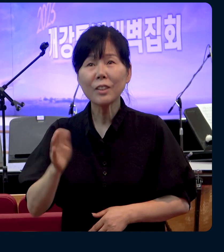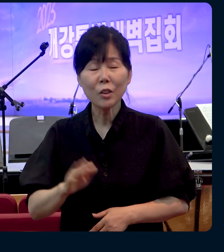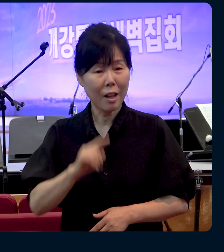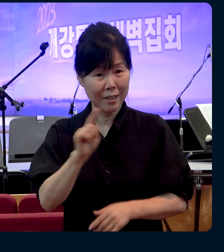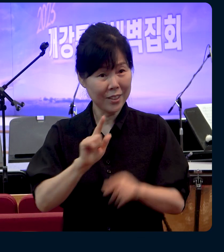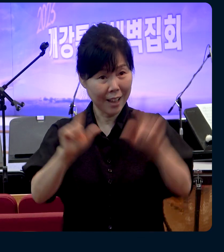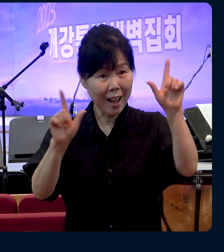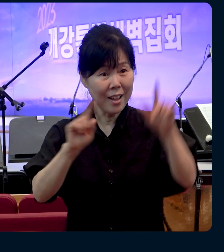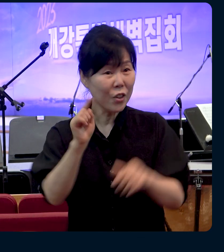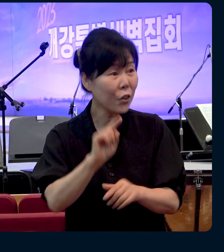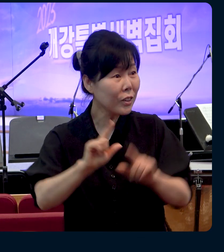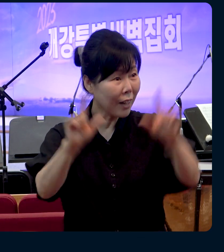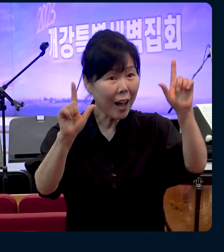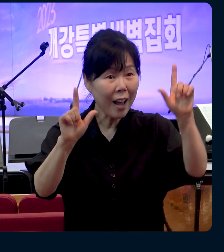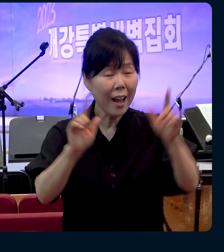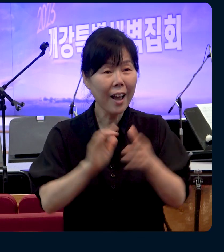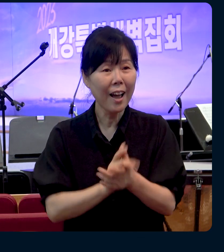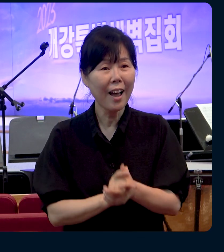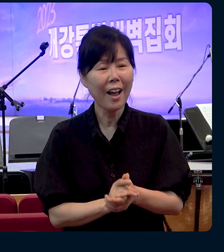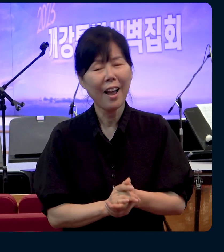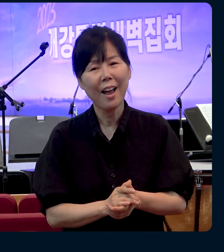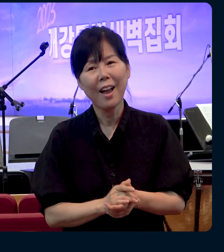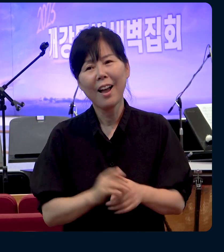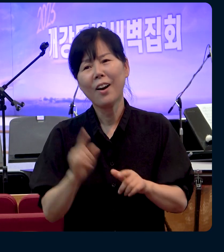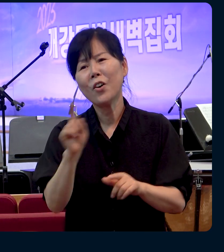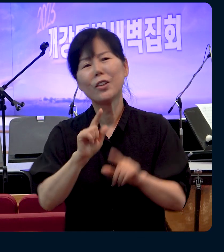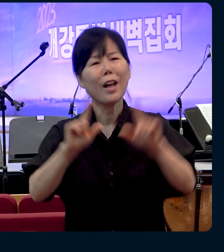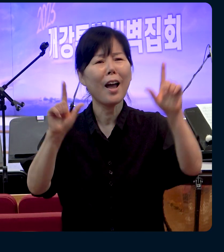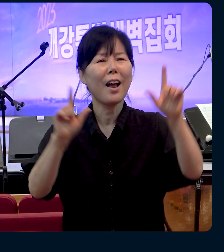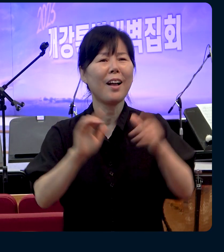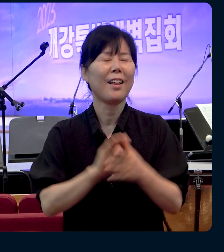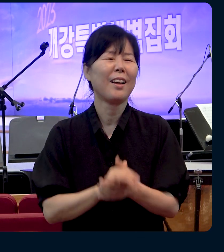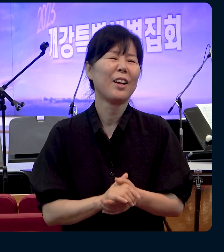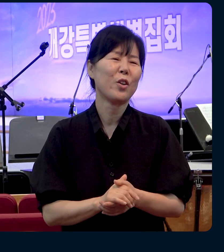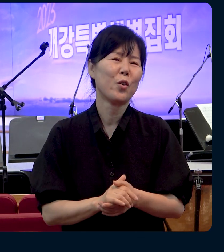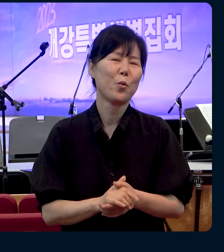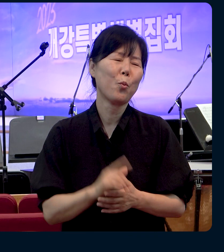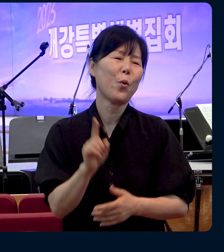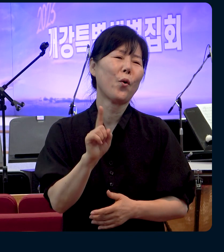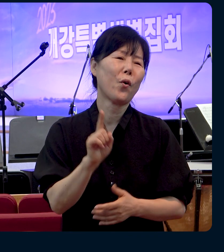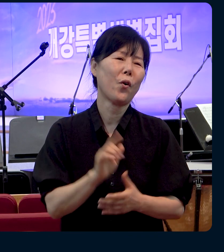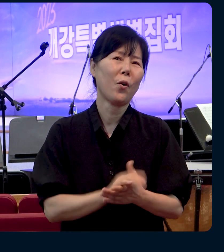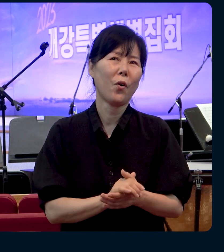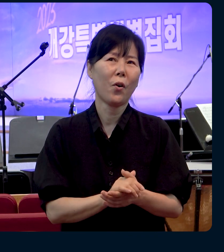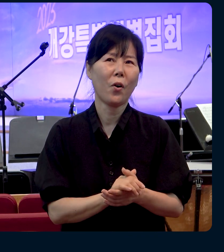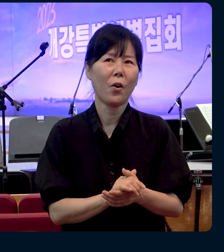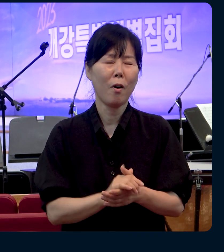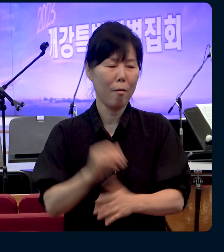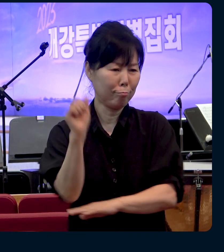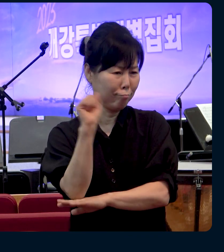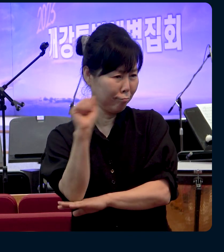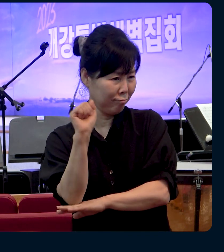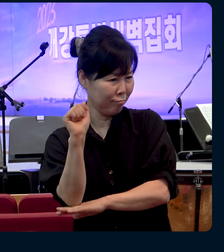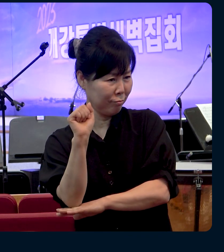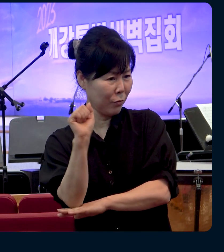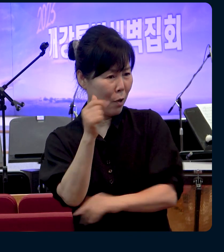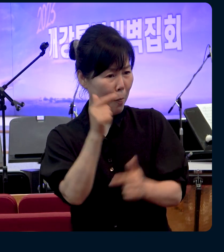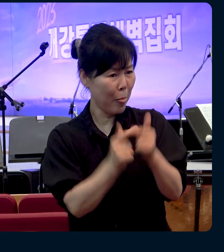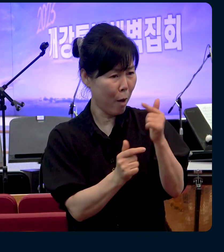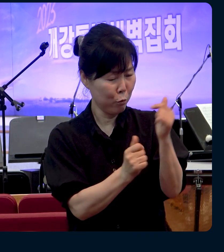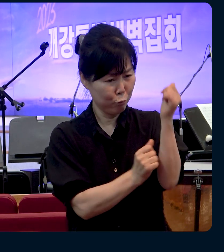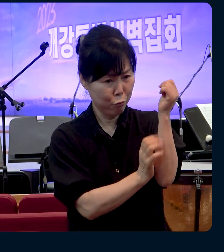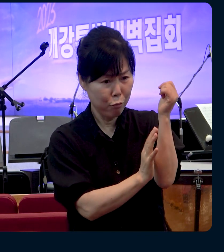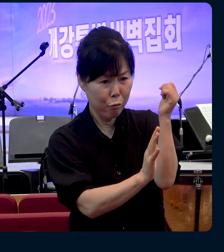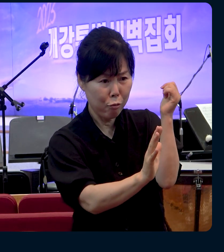그런데 어느 날 그 모든 것을 다 깨는 일이 한 번 벌어졌어요. 어떤 데 가다 보니까 나무가 그렇게